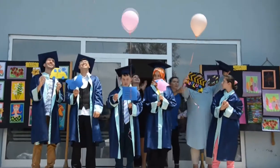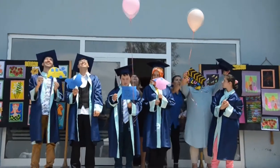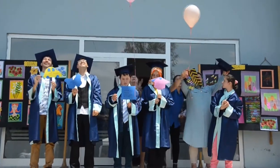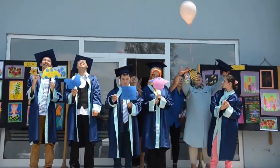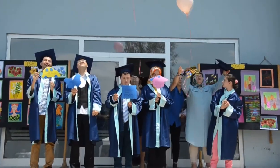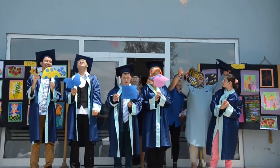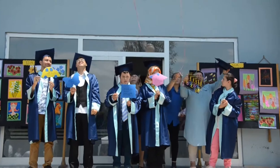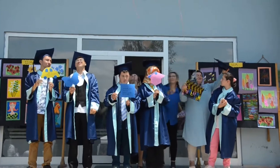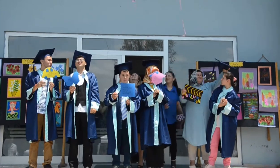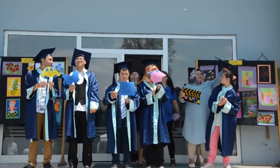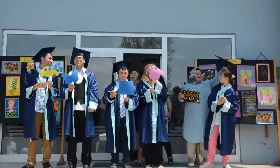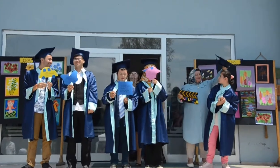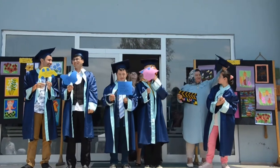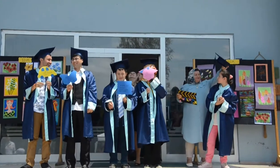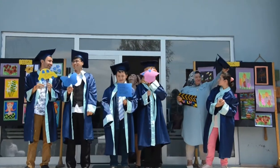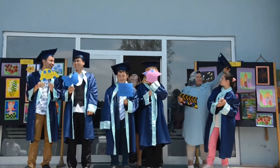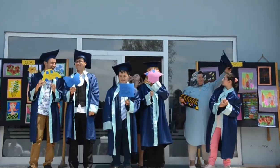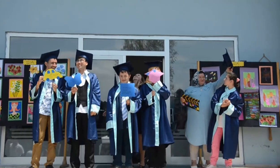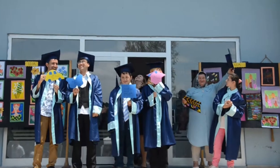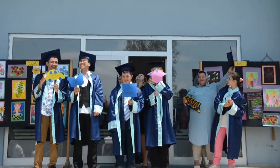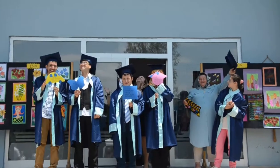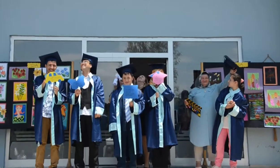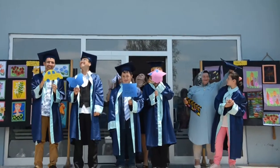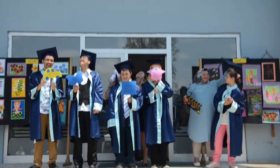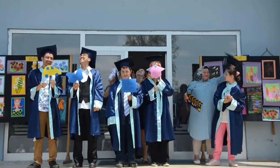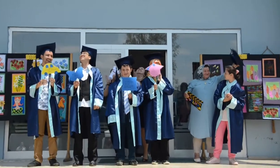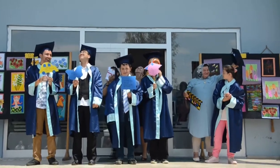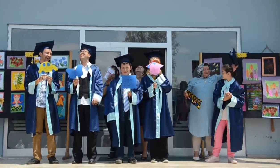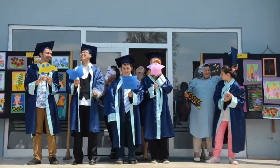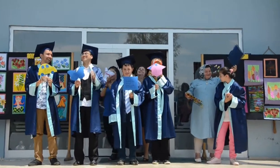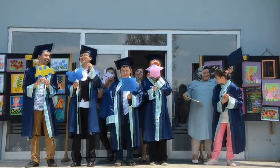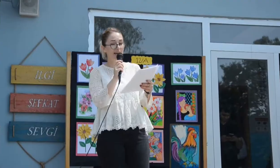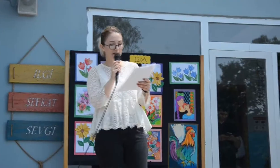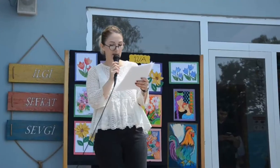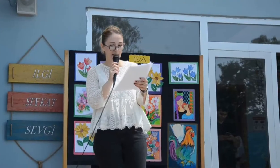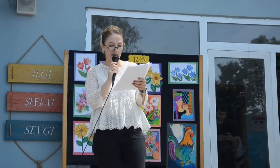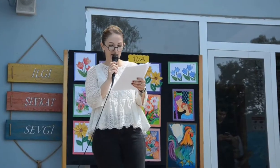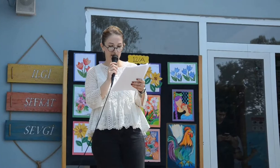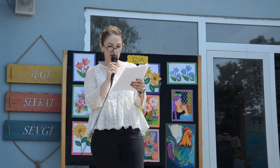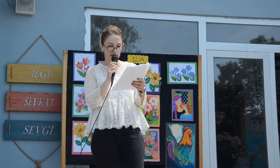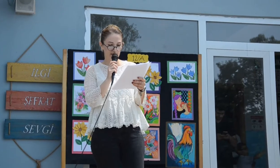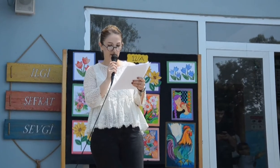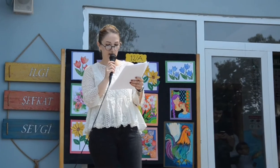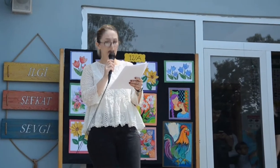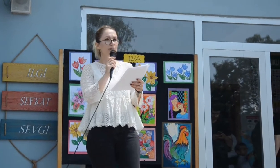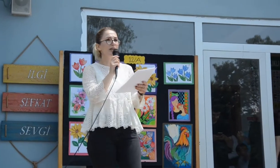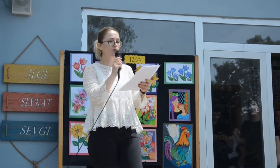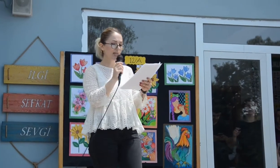ediyorum. Değerli öğrencilerimiz, geleceğinizle ilgili olarak belirlediğiniz hedeflerinize ulaşmanız için başarılar diliyoruz dedi.